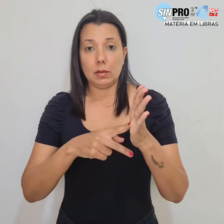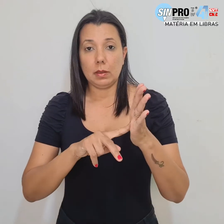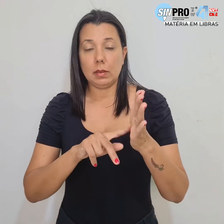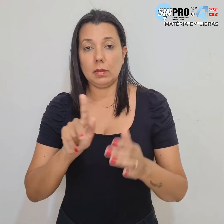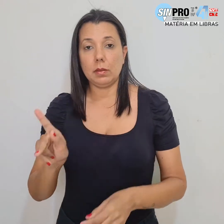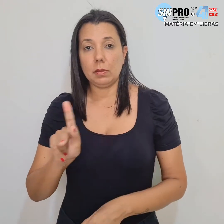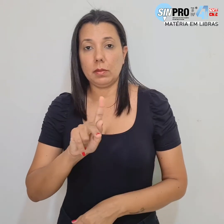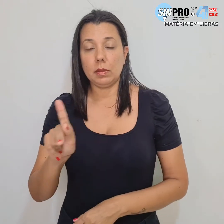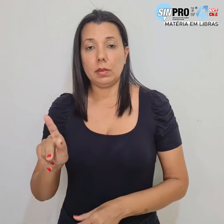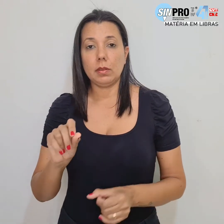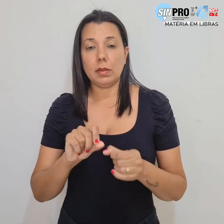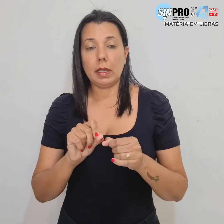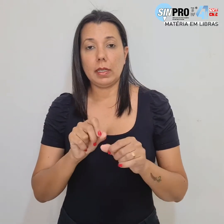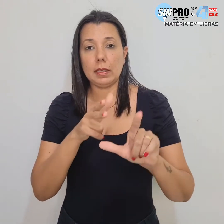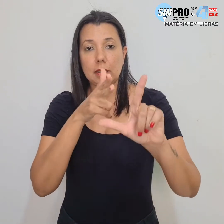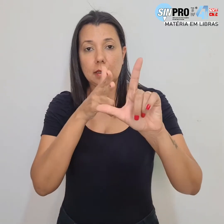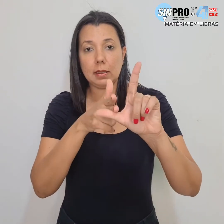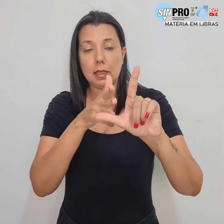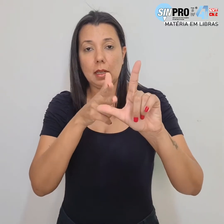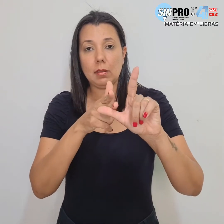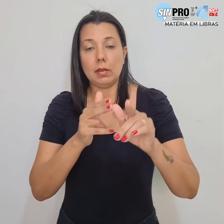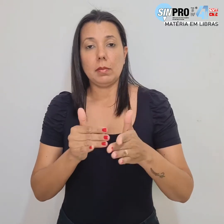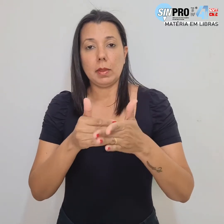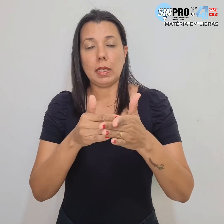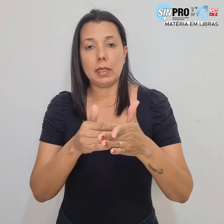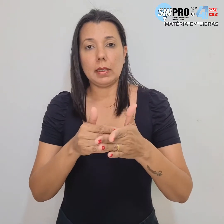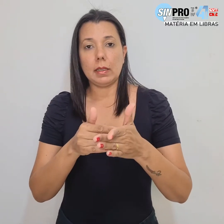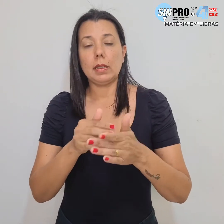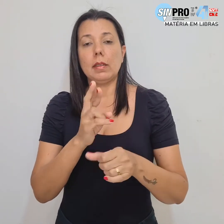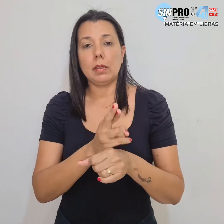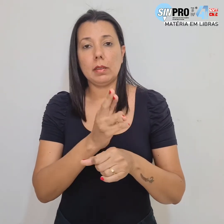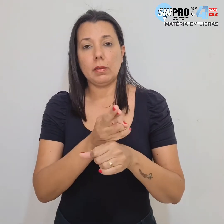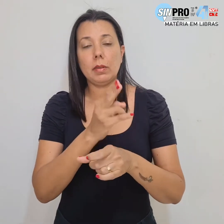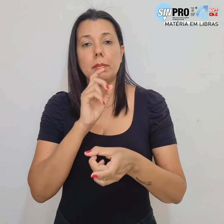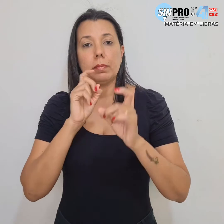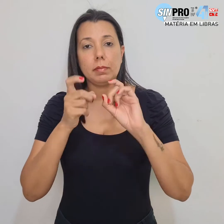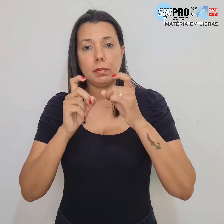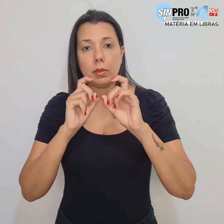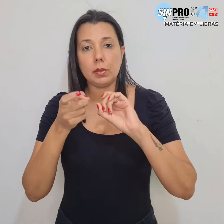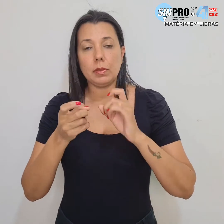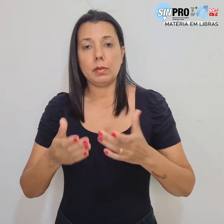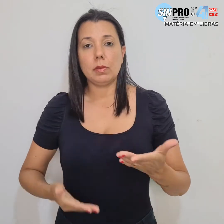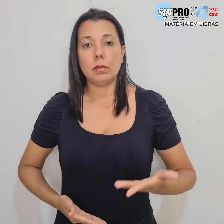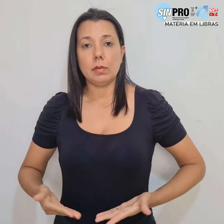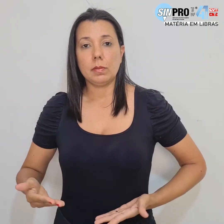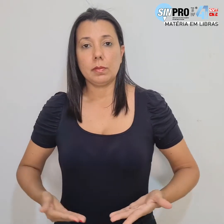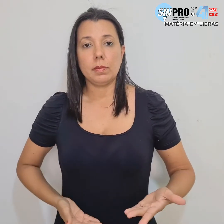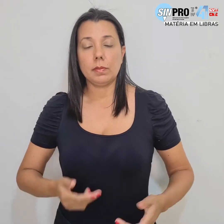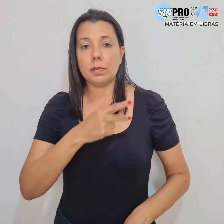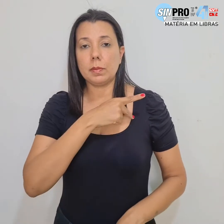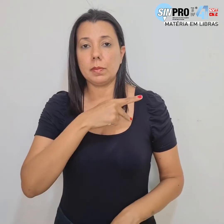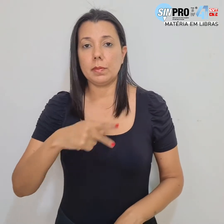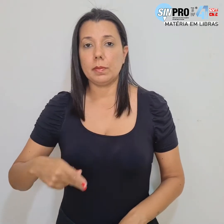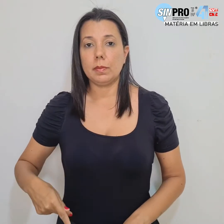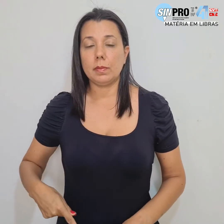Simpro-DF realiza lives sobre impactos da reforma administrativa no serviço público.